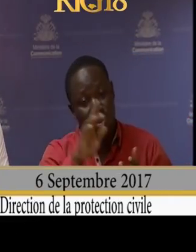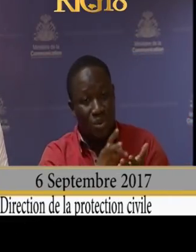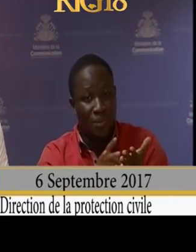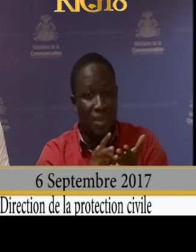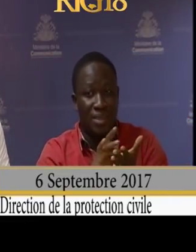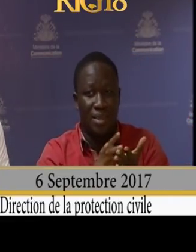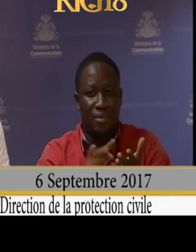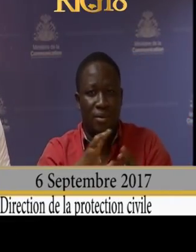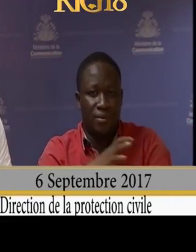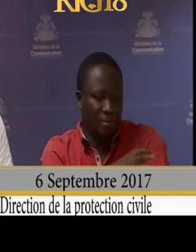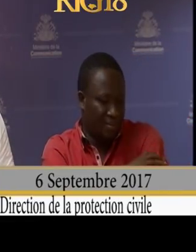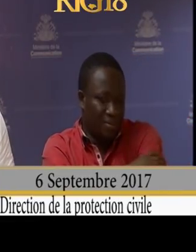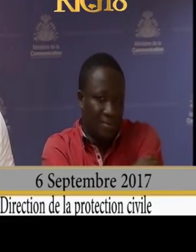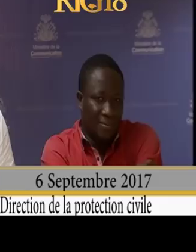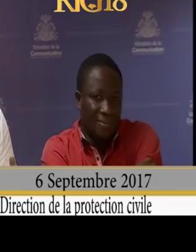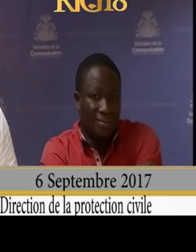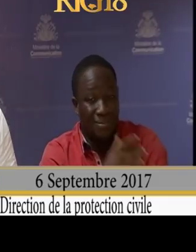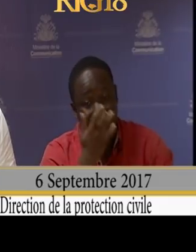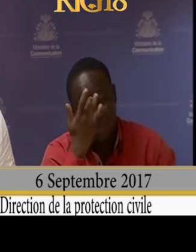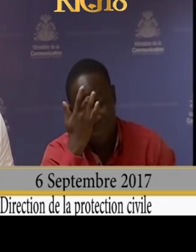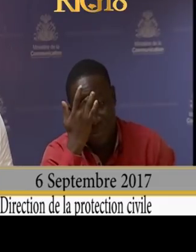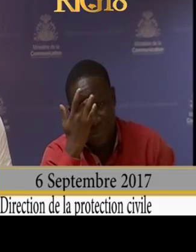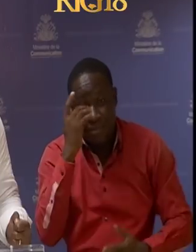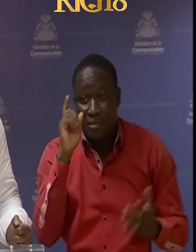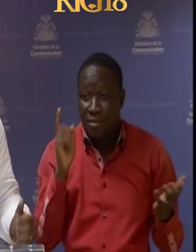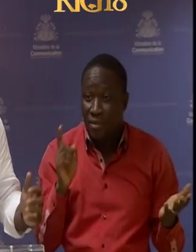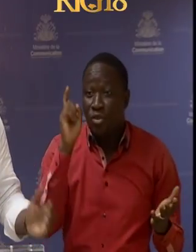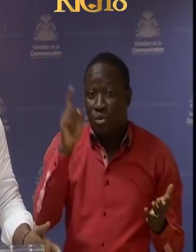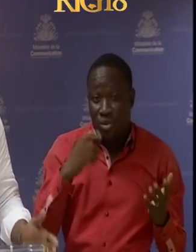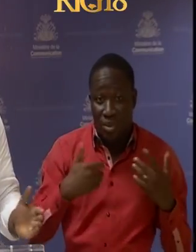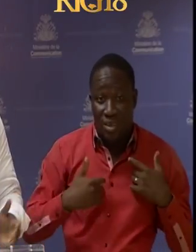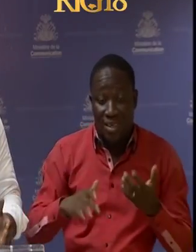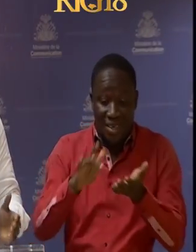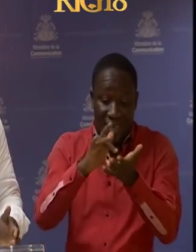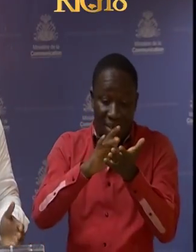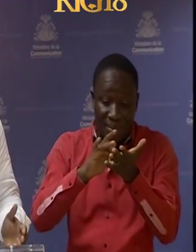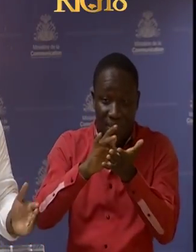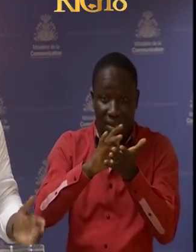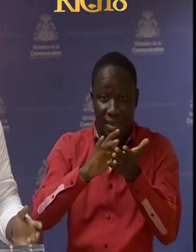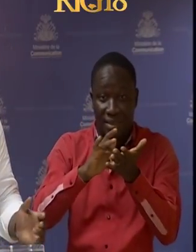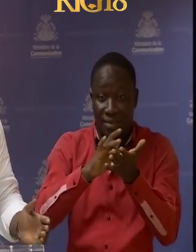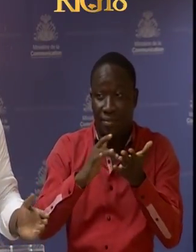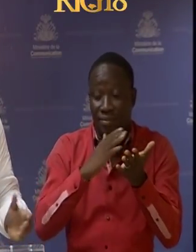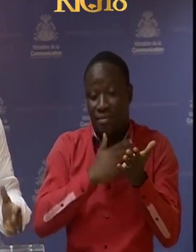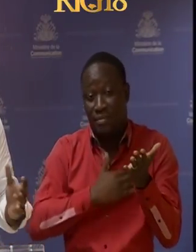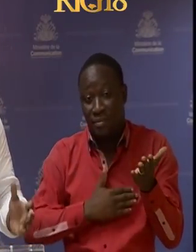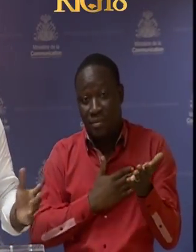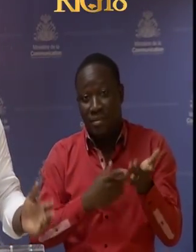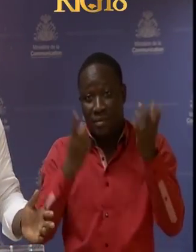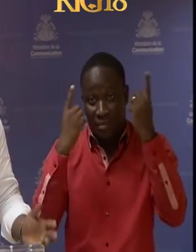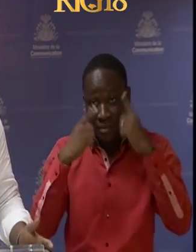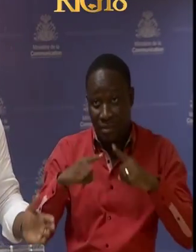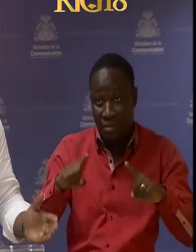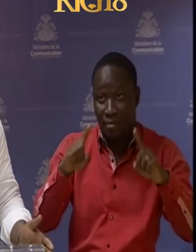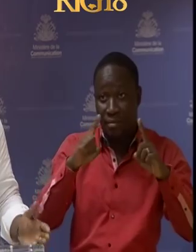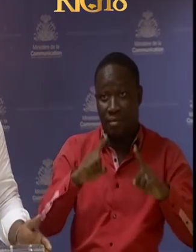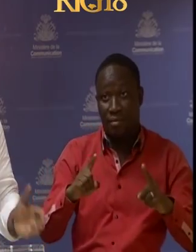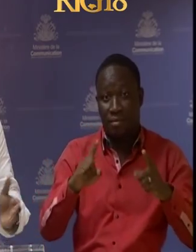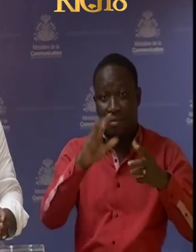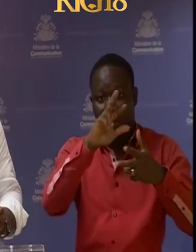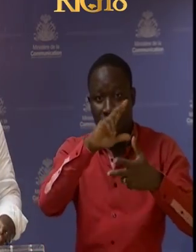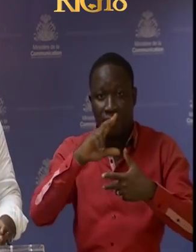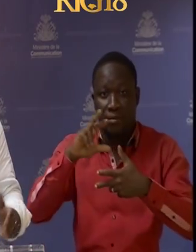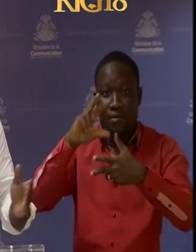sous tension, moun ki diabétique, dégagez nous gen médicaments nous nan men nous parce que pendant il m'a passé a il m'a pral nous pral sous effet il m'a pendant